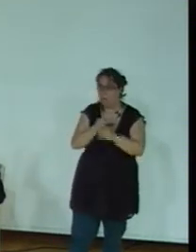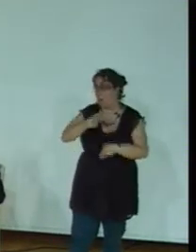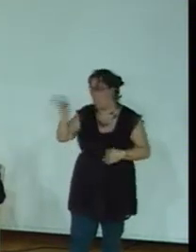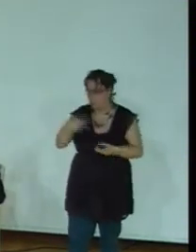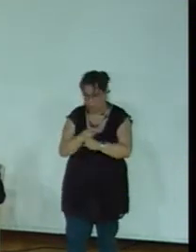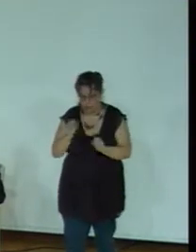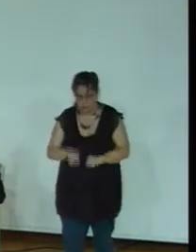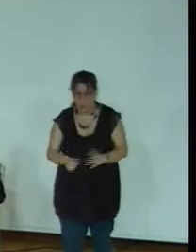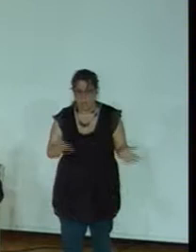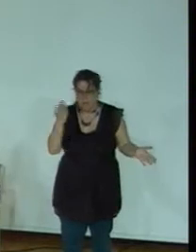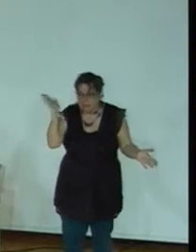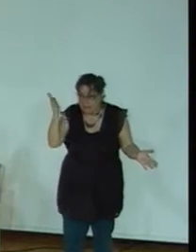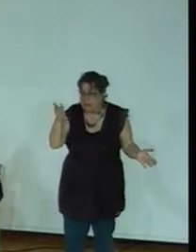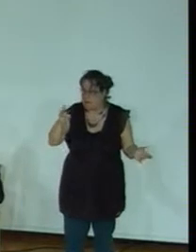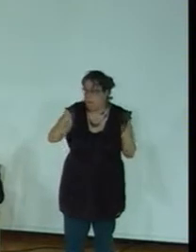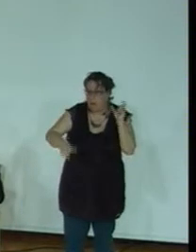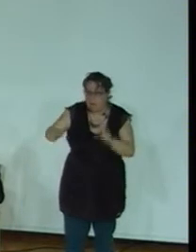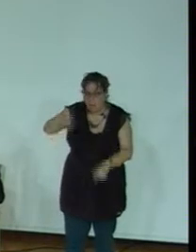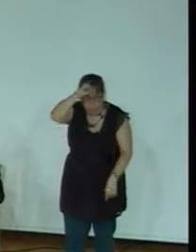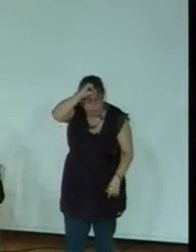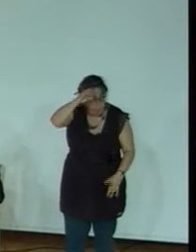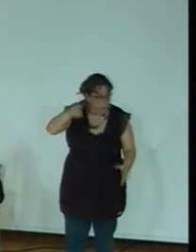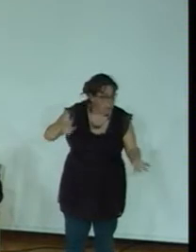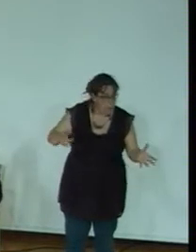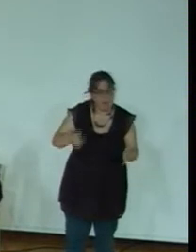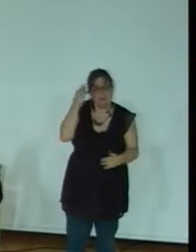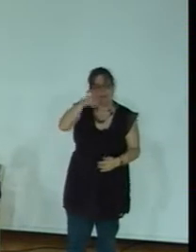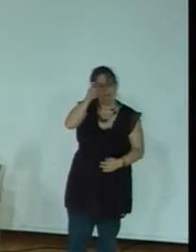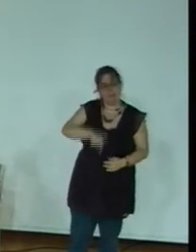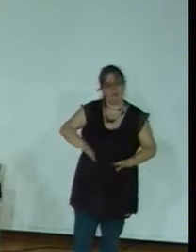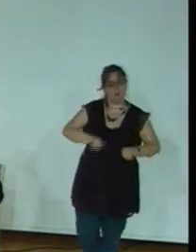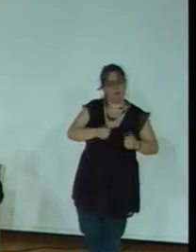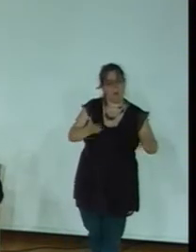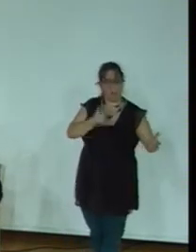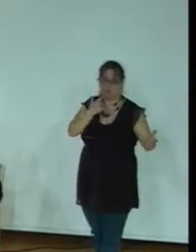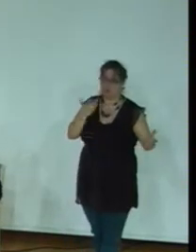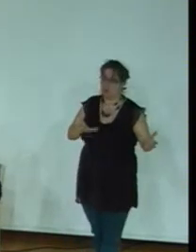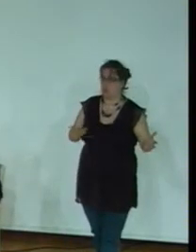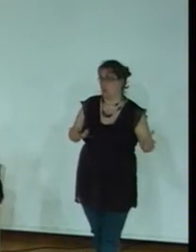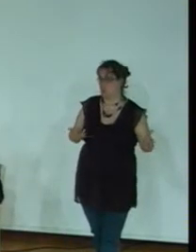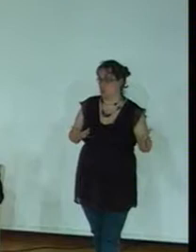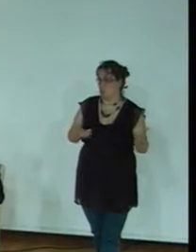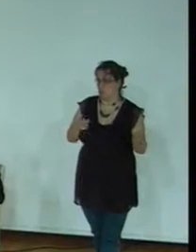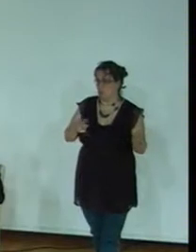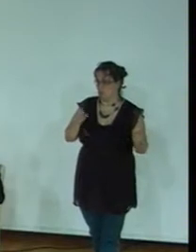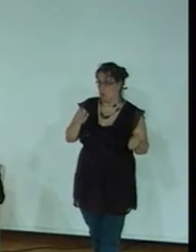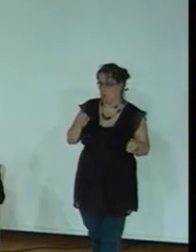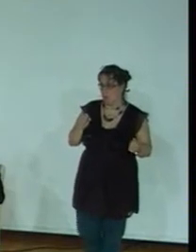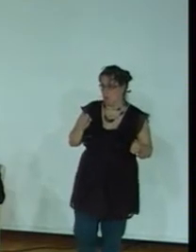outils. Donc encore une fois, pour des gens un petit peu compétents, quand je dis un petit peu compétents, c'est qui ont lu un site et demi sur la question,